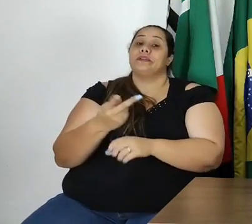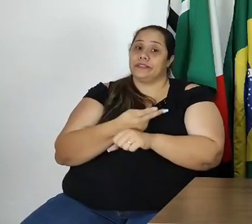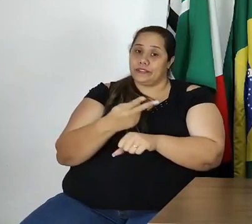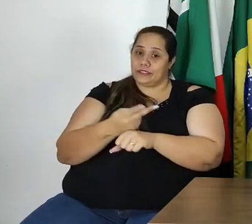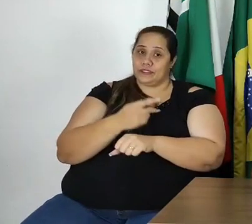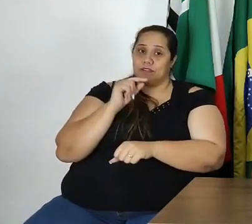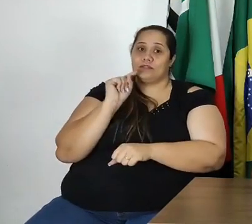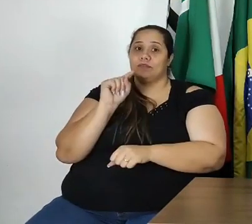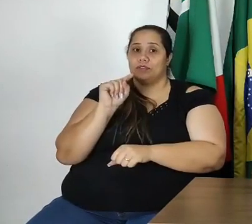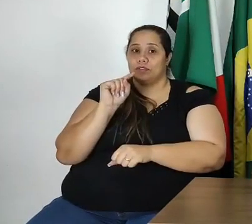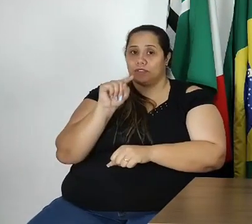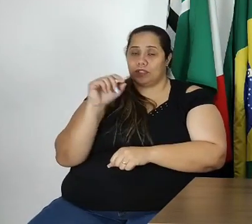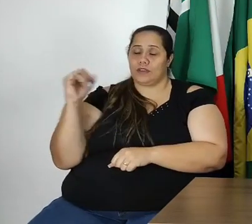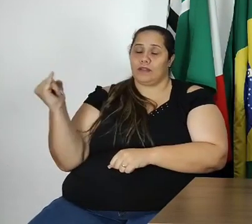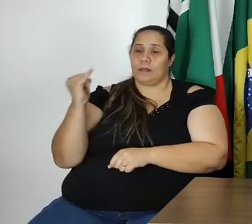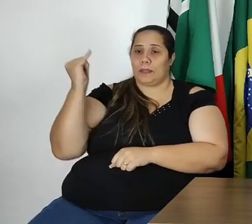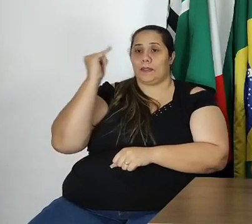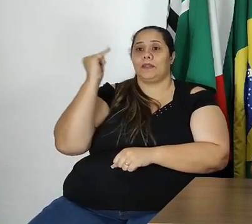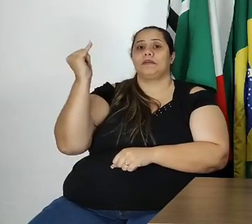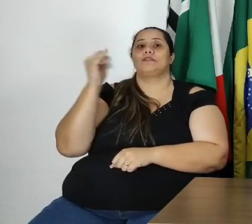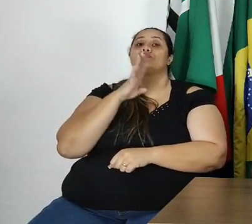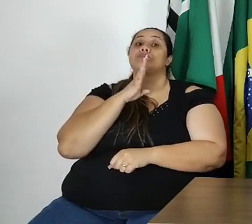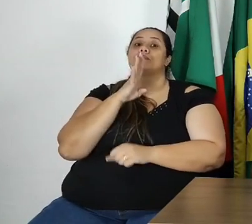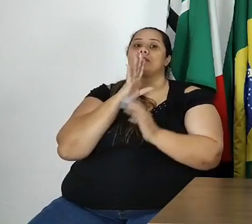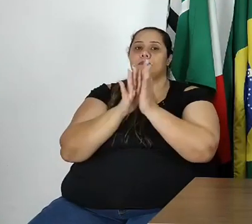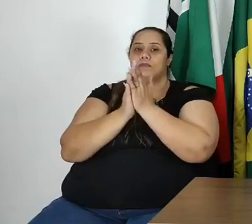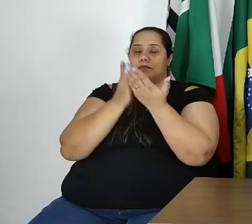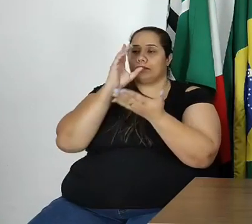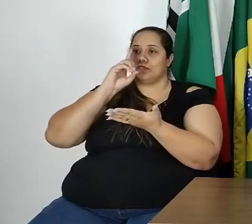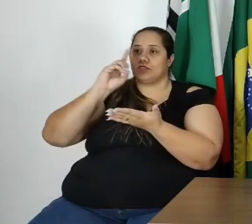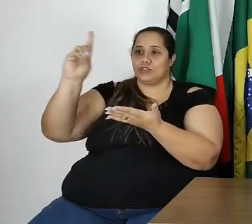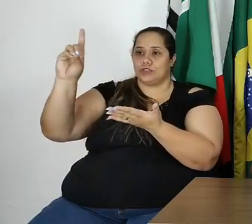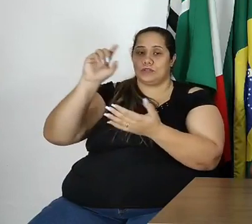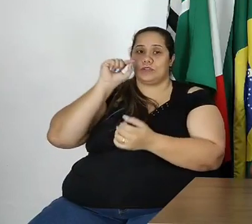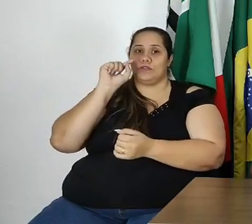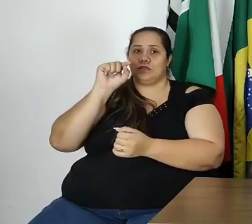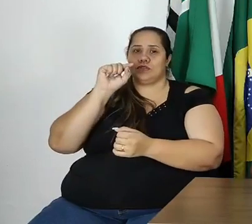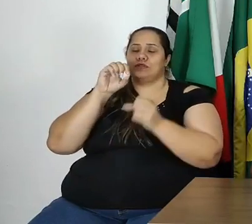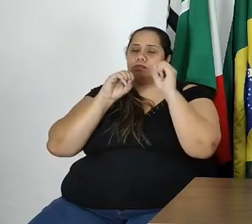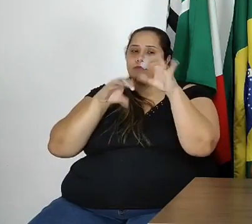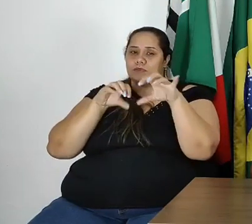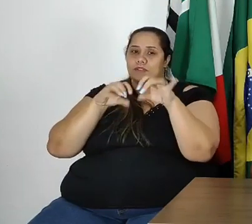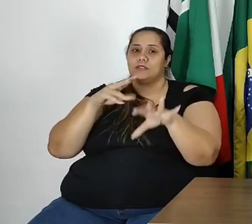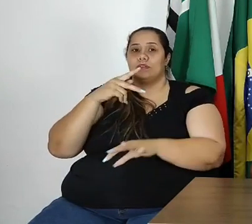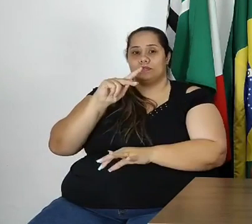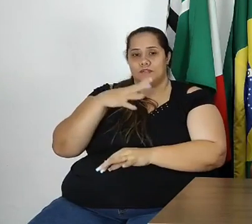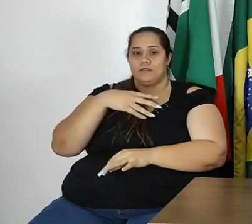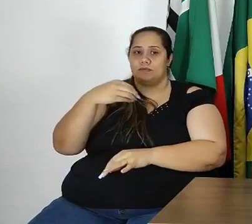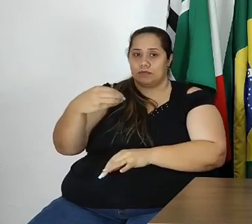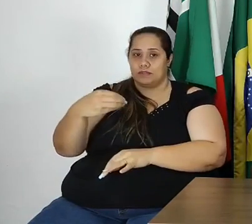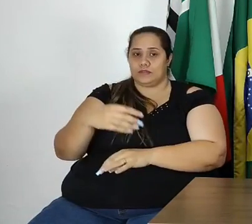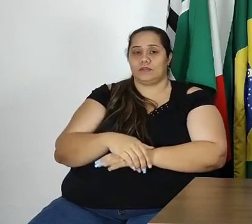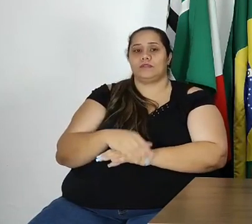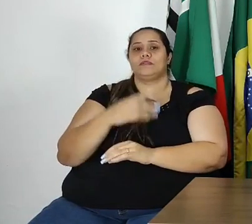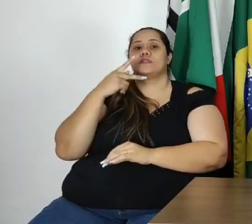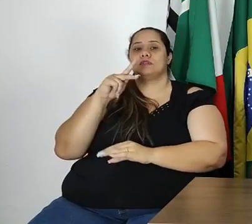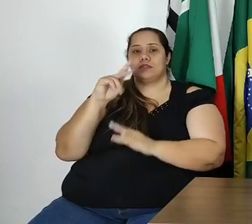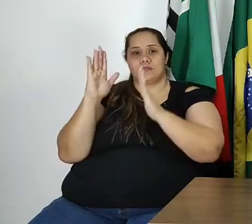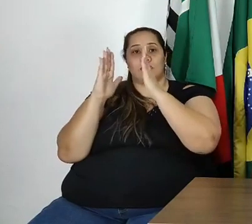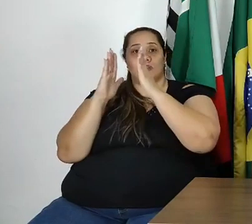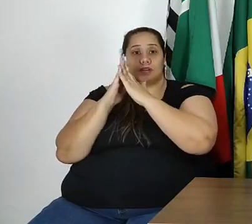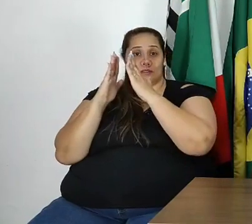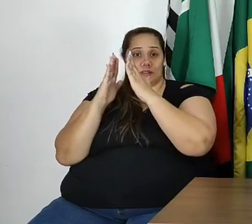importância de você conhecer a palavra e você ser o líder espiritual do seu filho. É na sua casa